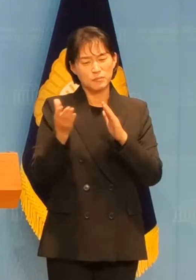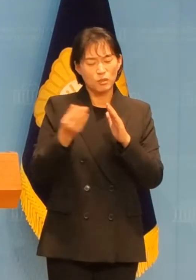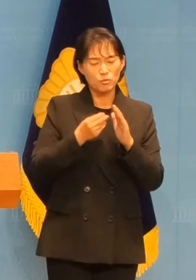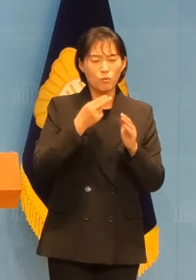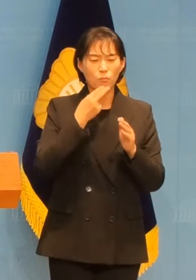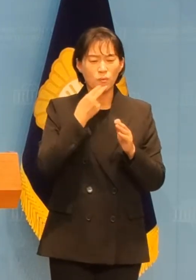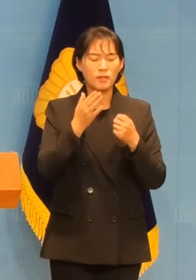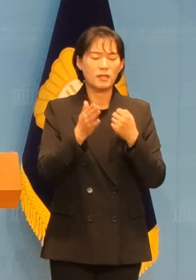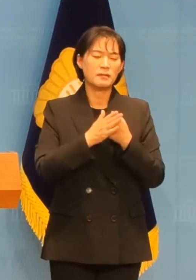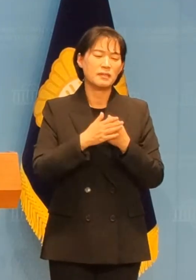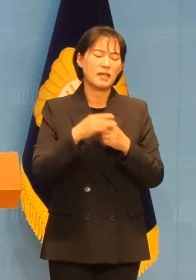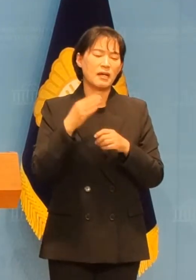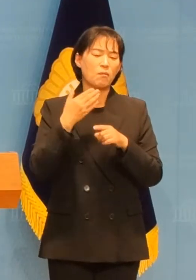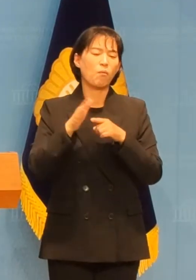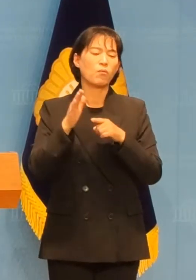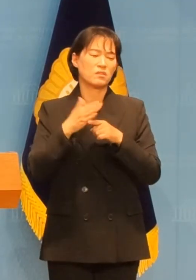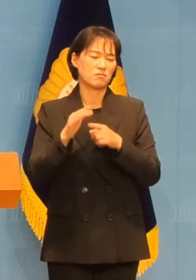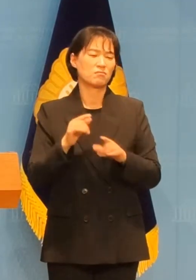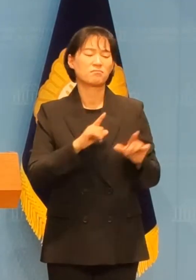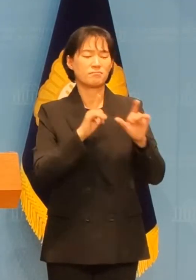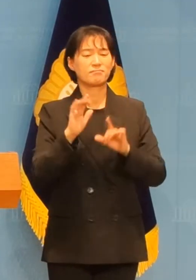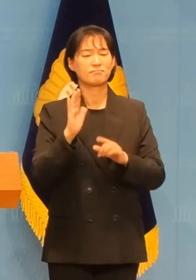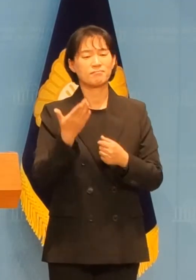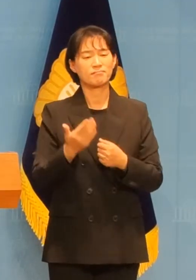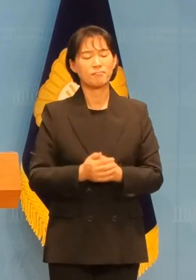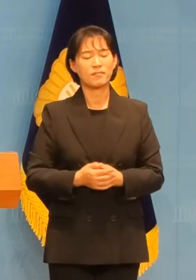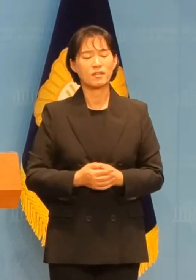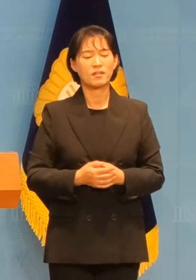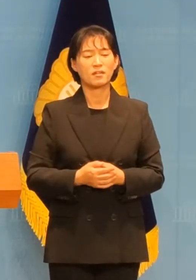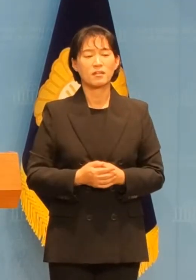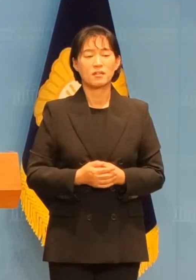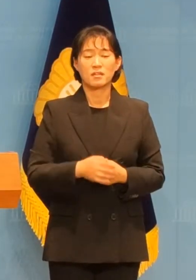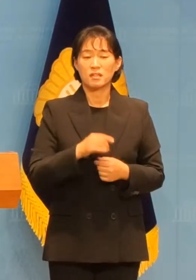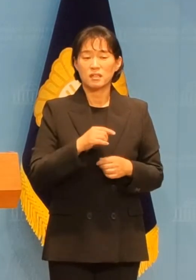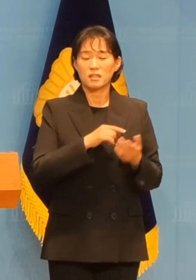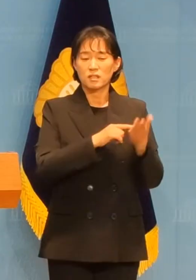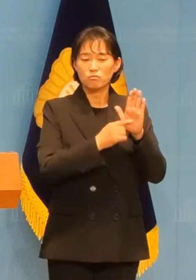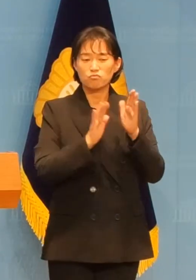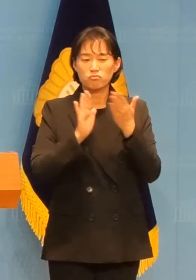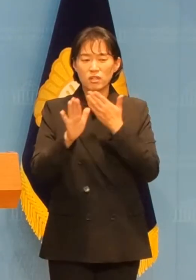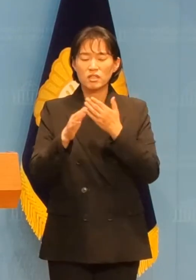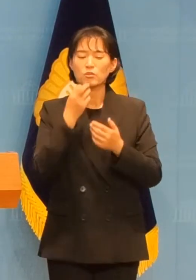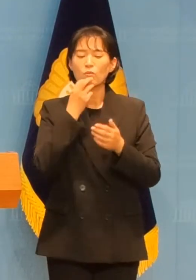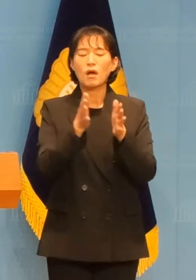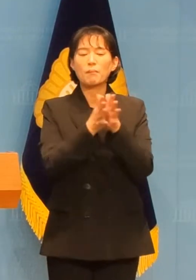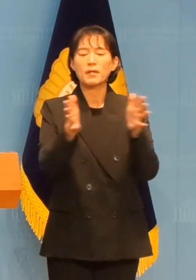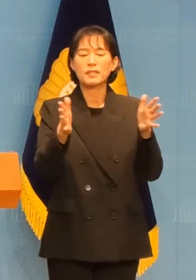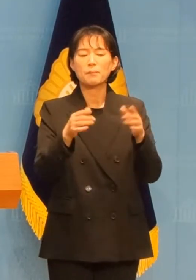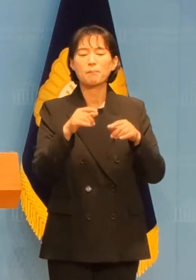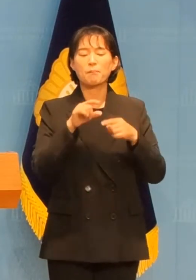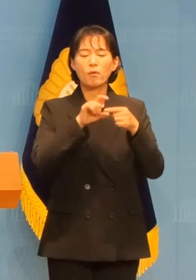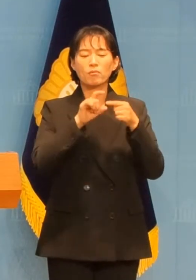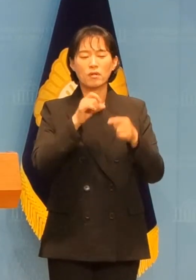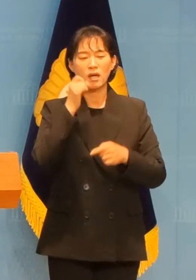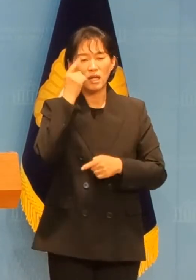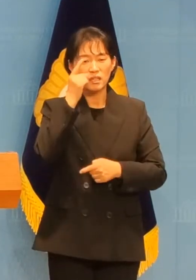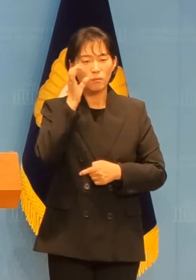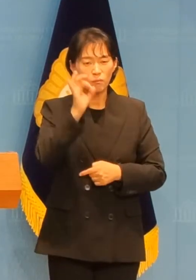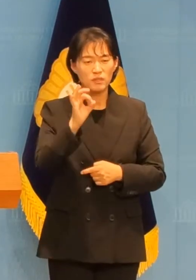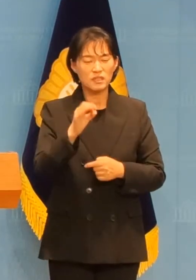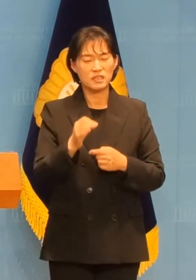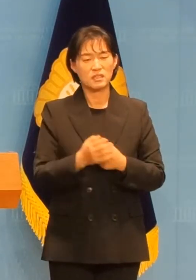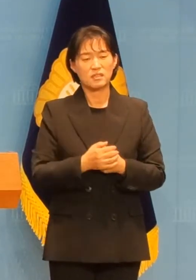월세로 내몰리고 있습니다. 이마저도 11호 대책 후 서울 아파트 평균 월세가 통계 작성 이래